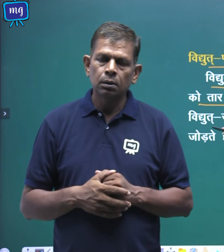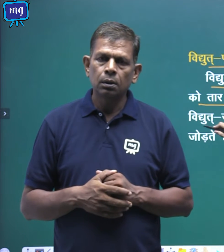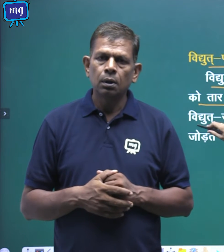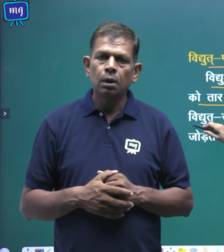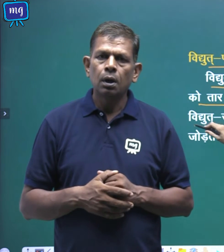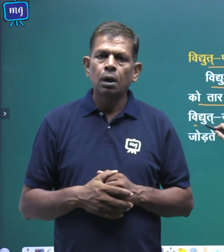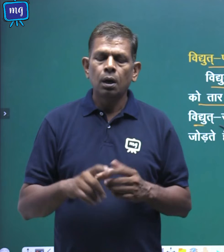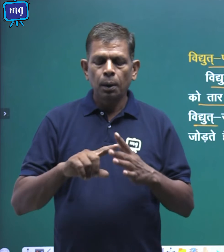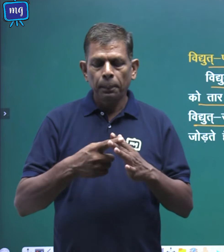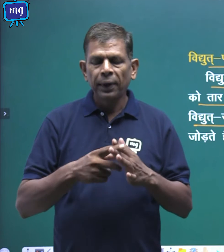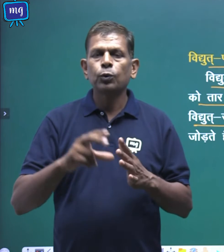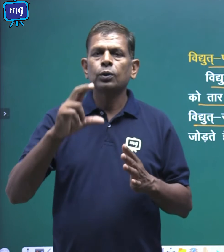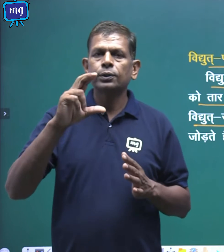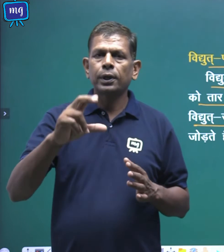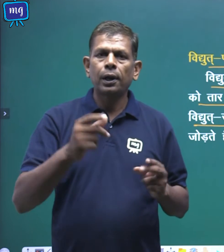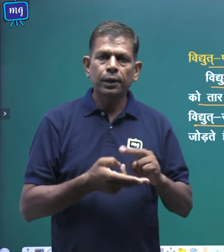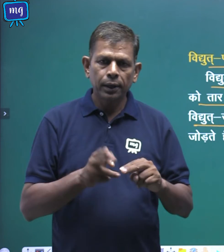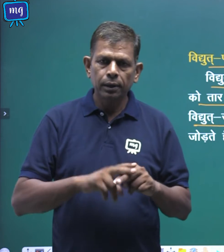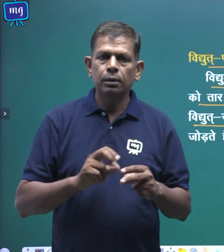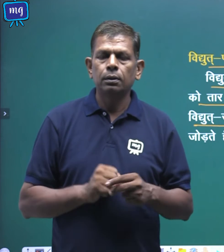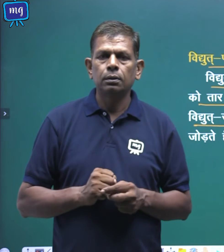विद्युत सेल के